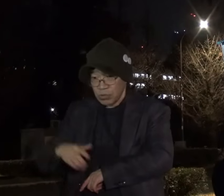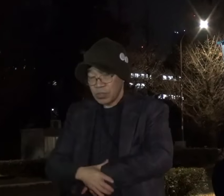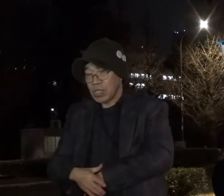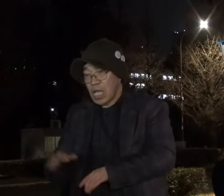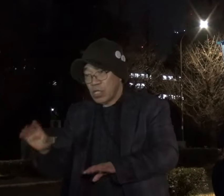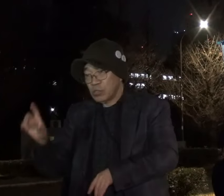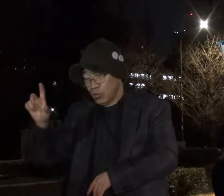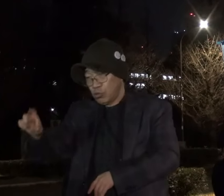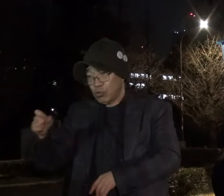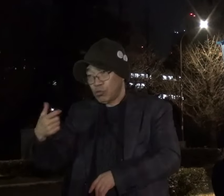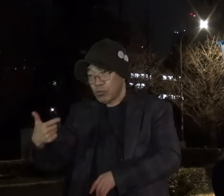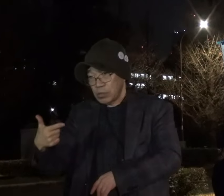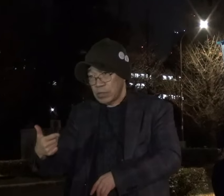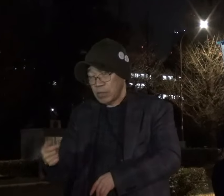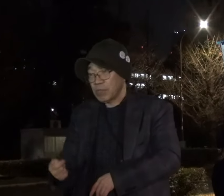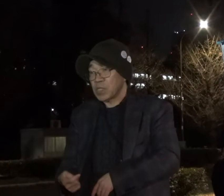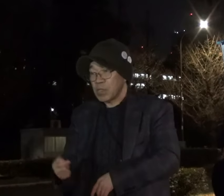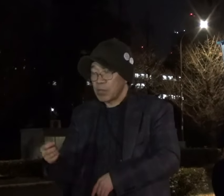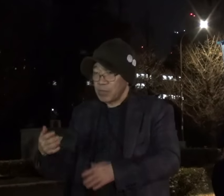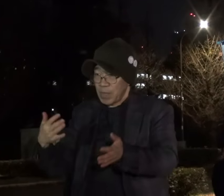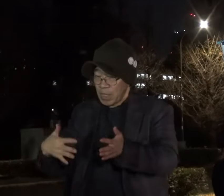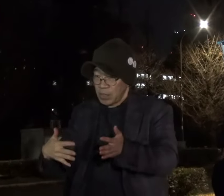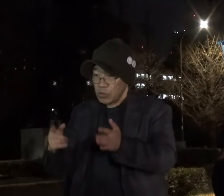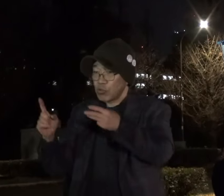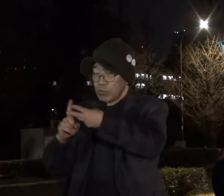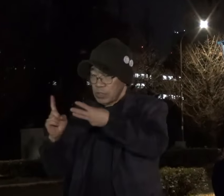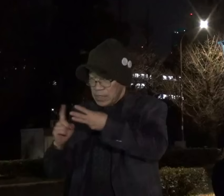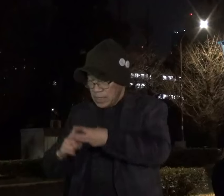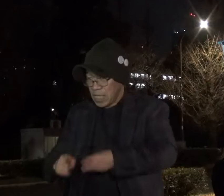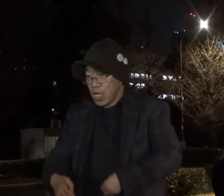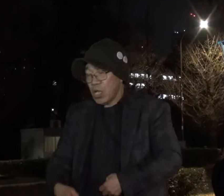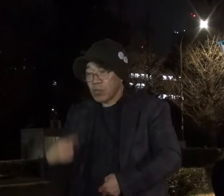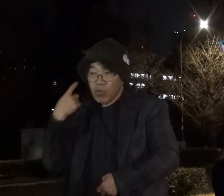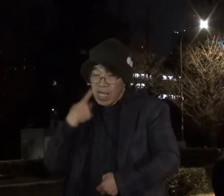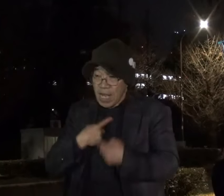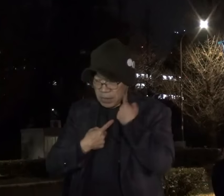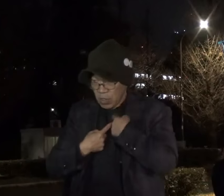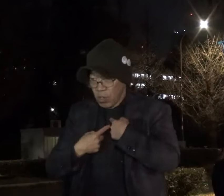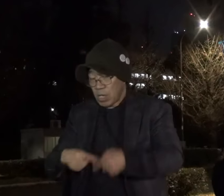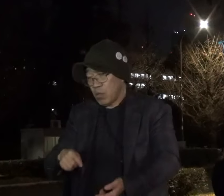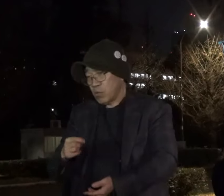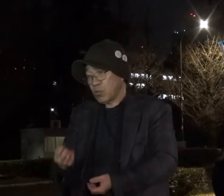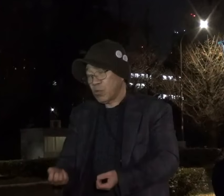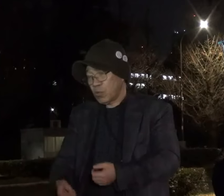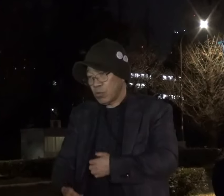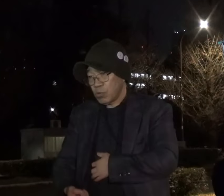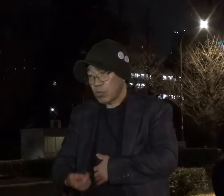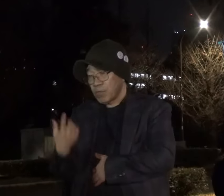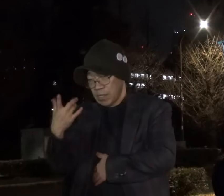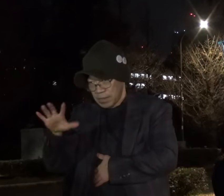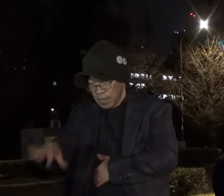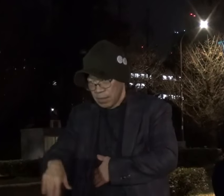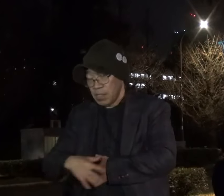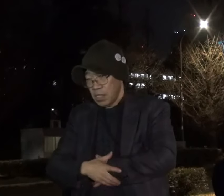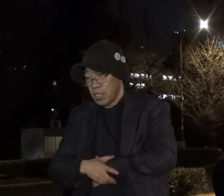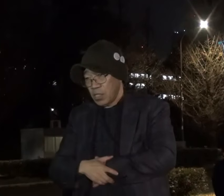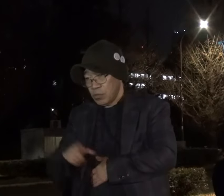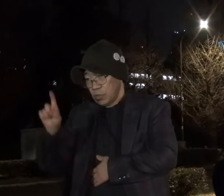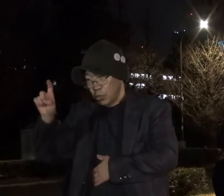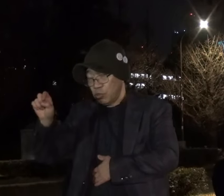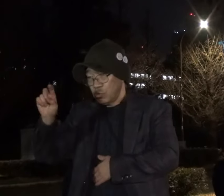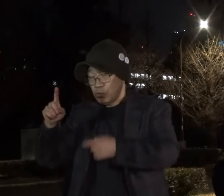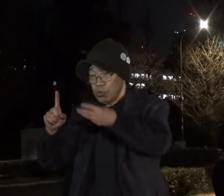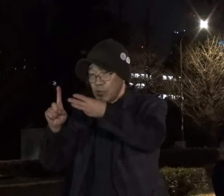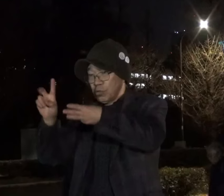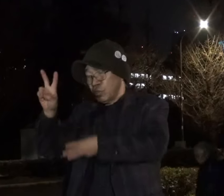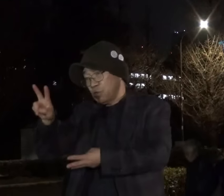また福井市で負傷事故が発生しました。東電のリリースをもとに、ご紹介します。12日午前